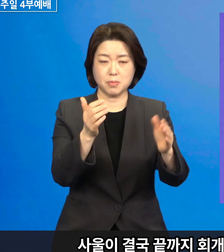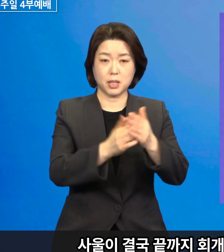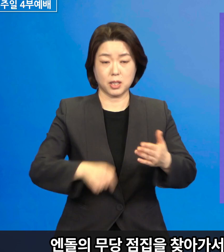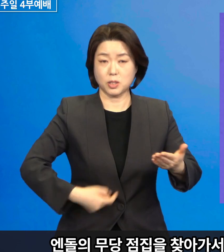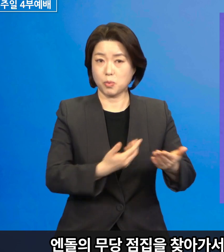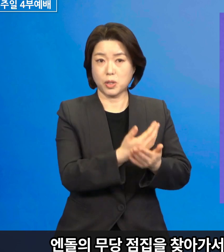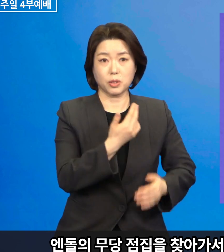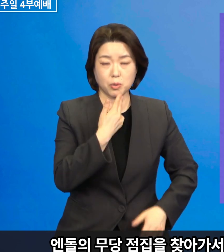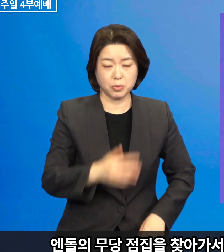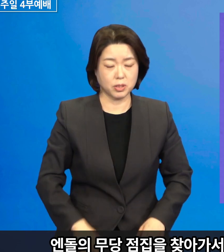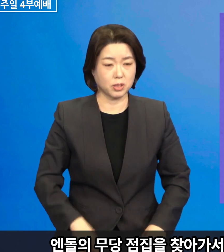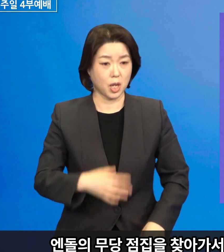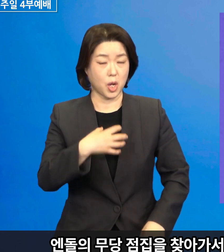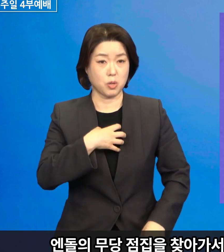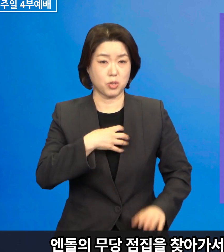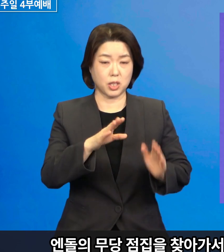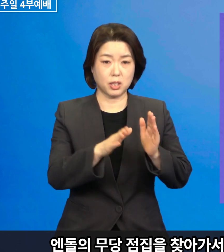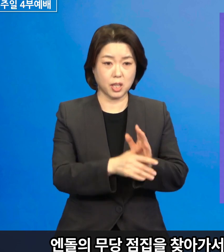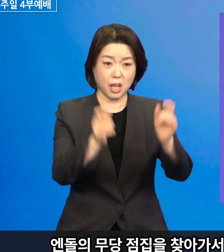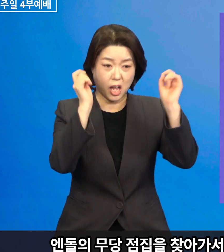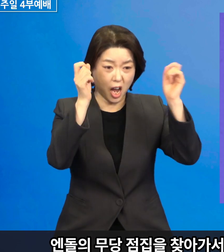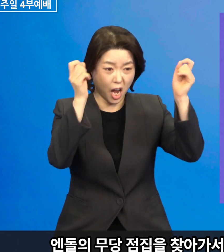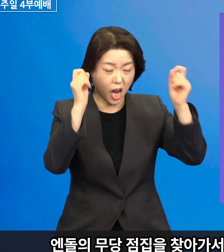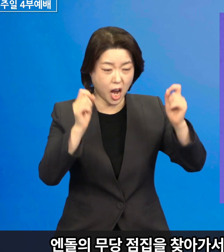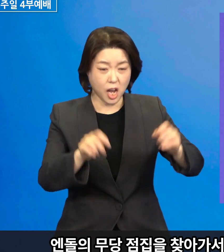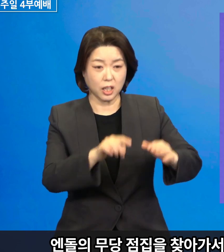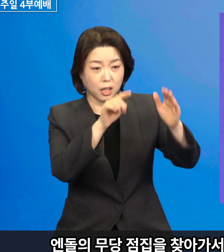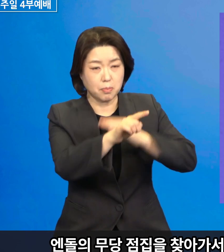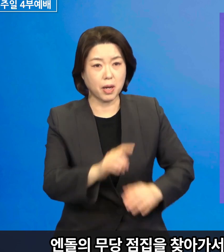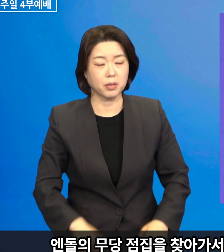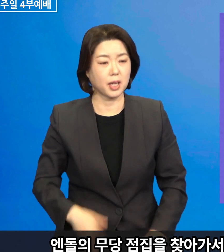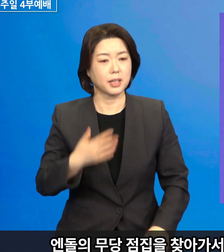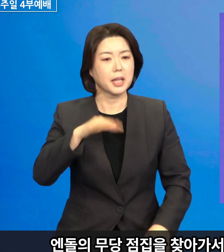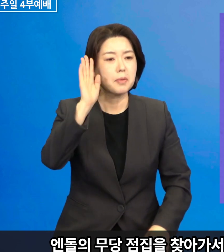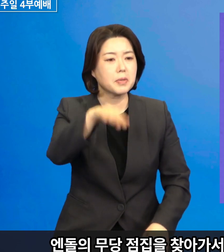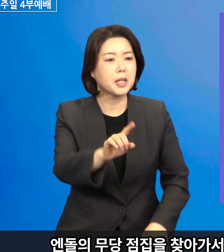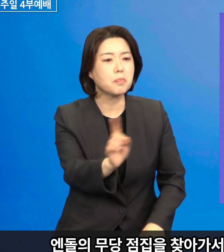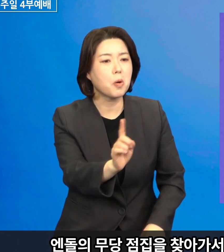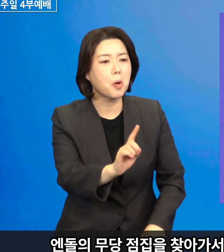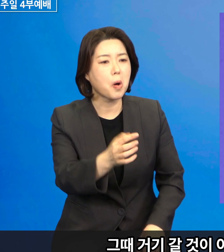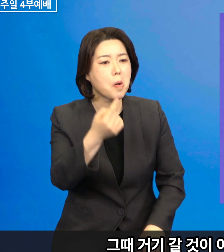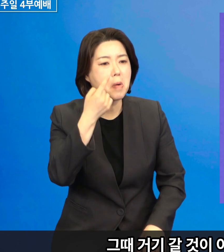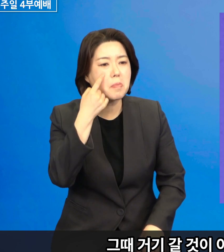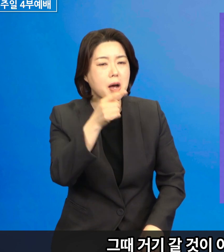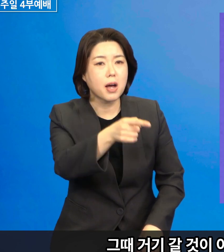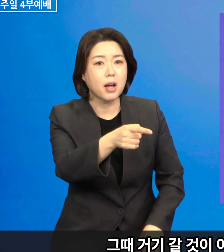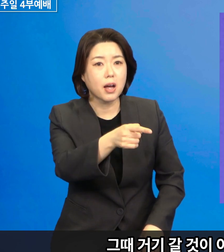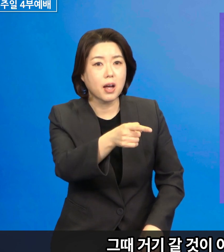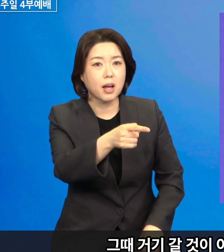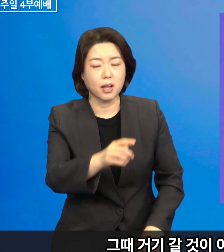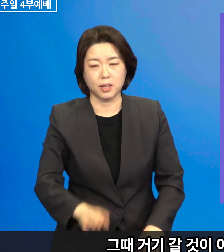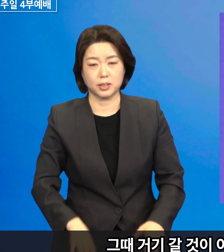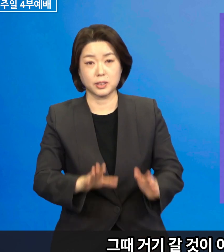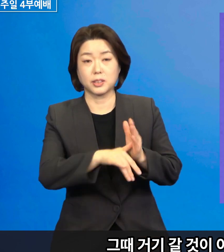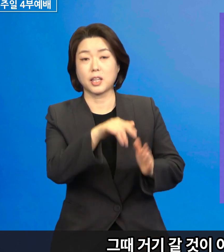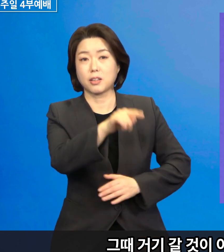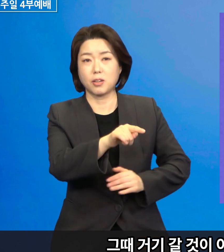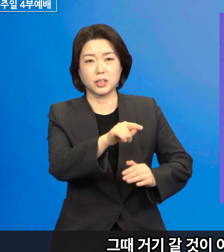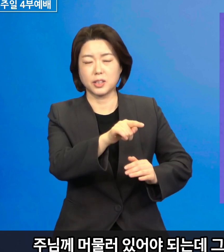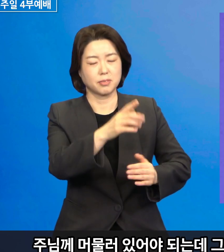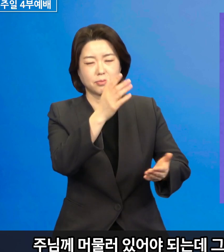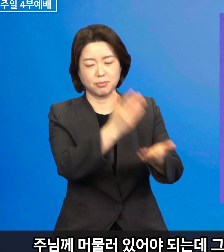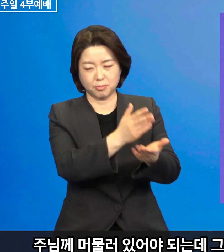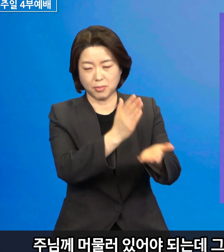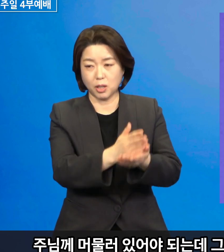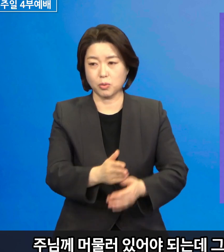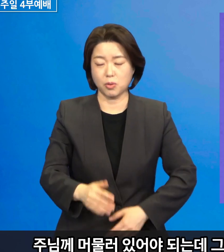위기의 순간에 엔돌의 무당 점집을 찾아가서 무속인에게 자신의 미래를 묻죠. 그때 거기 갈 것이 아니라 끝까지